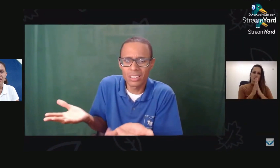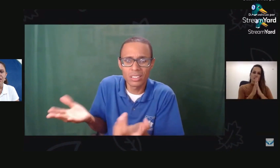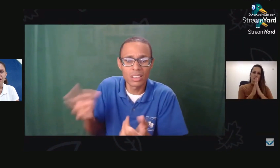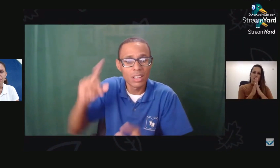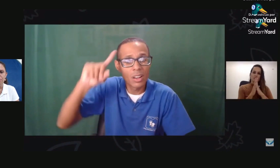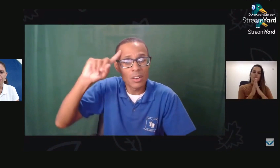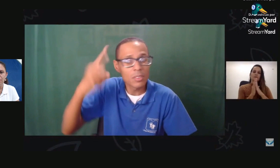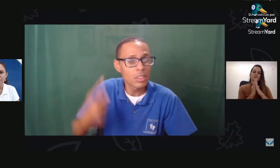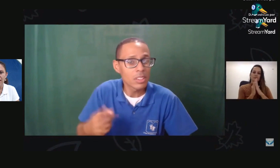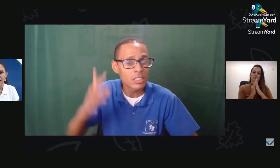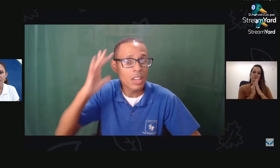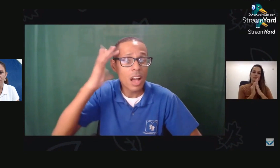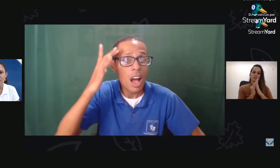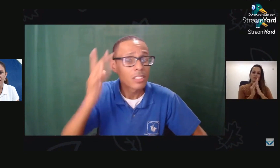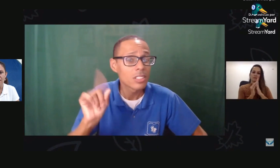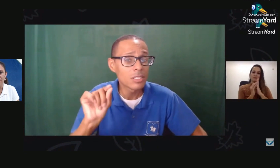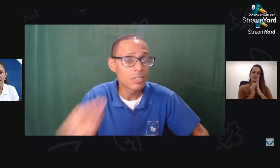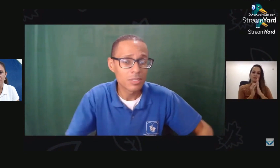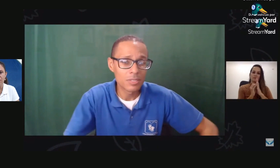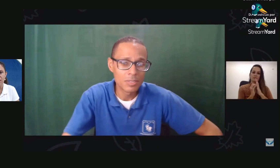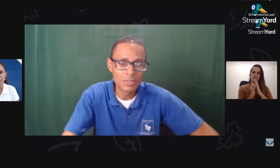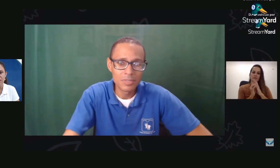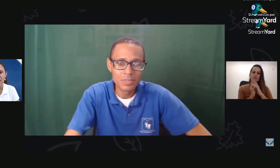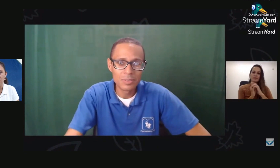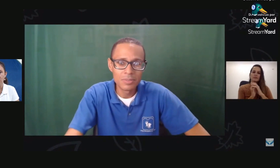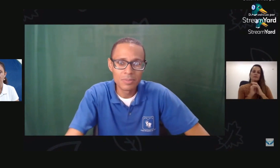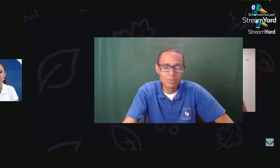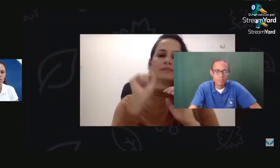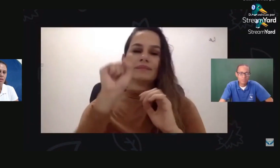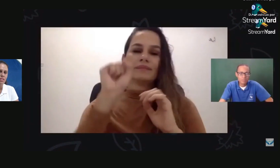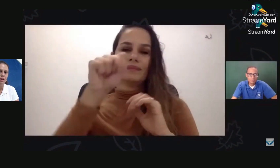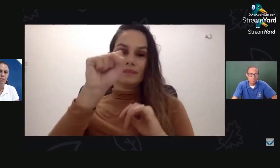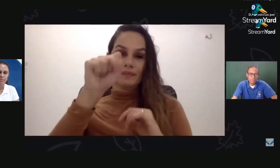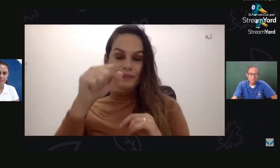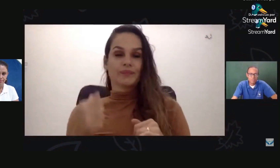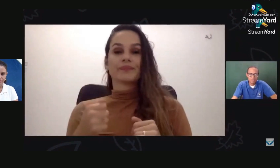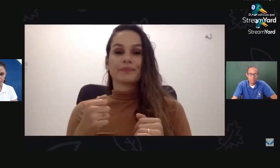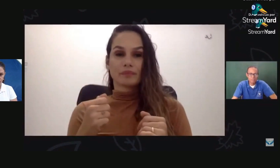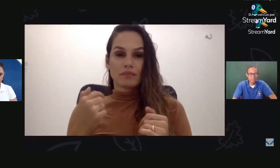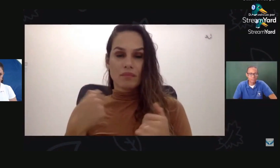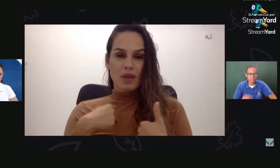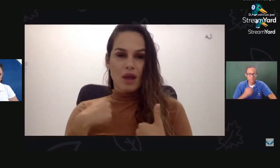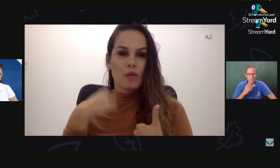fluência. Você, Vanessa, o que, que você acha dessa situação?